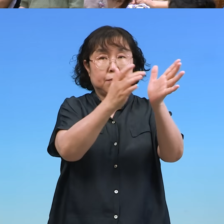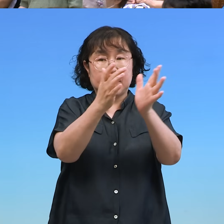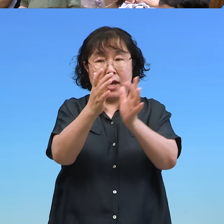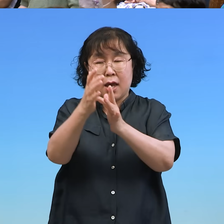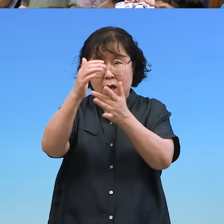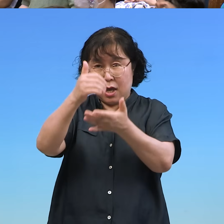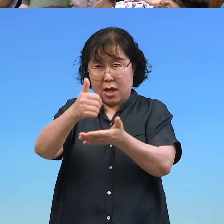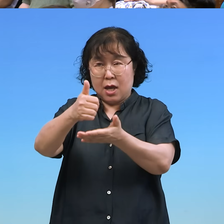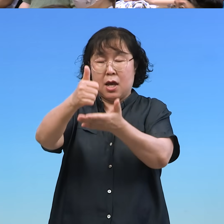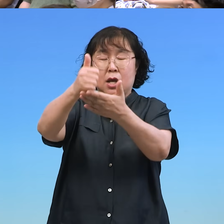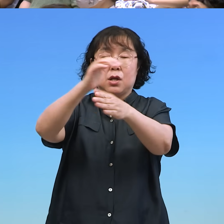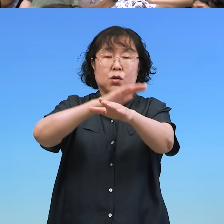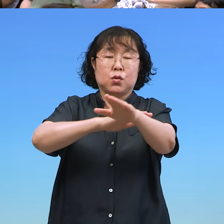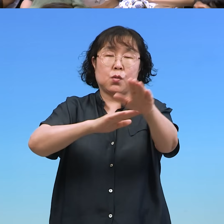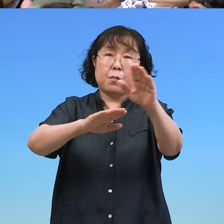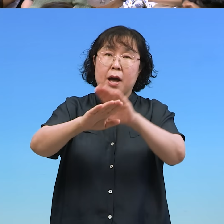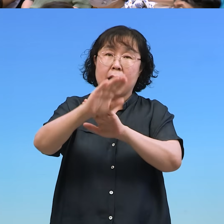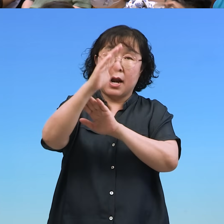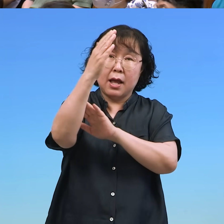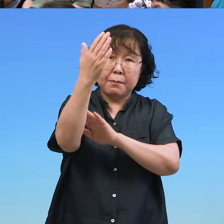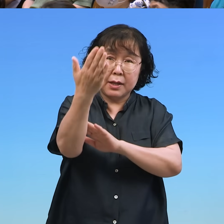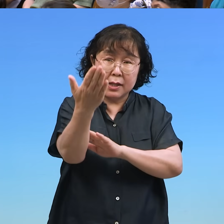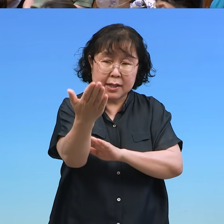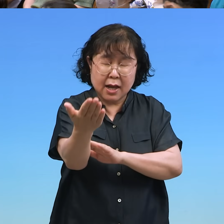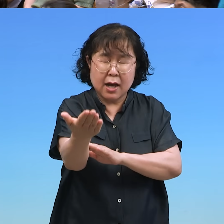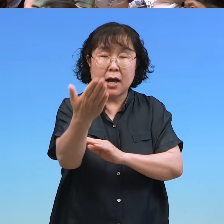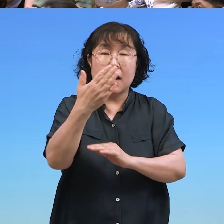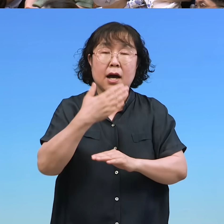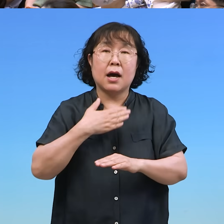주님 예수 팔 내미사